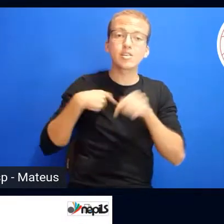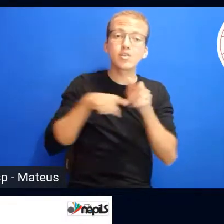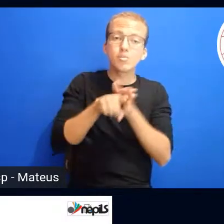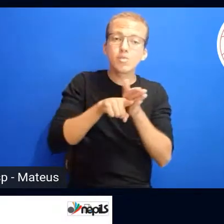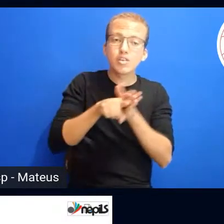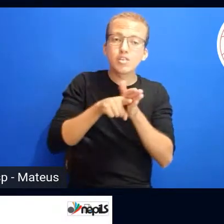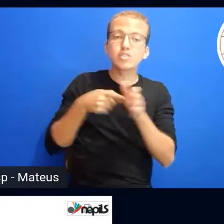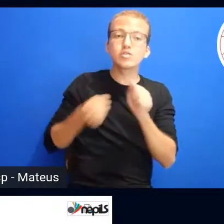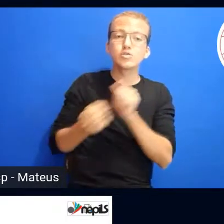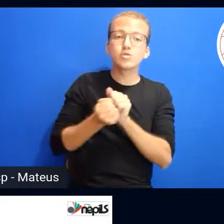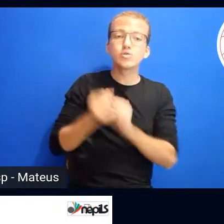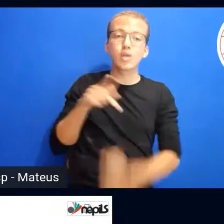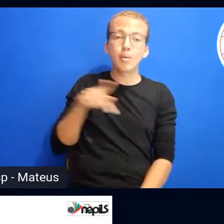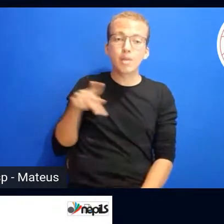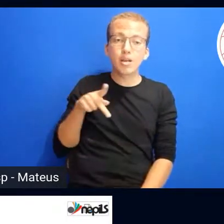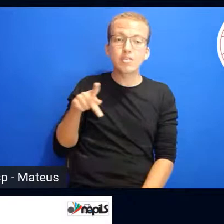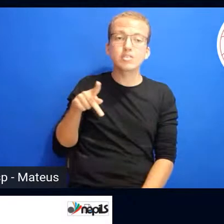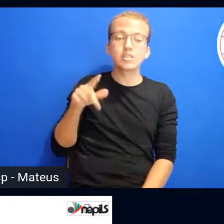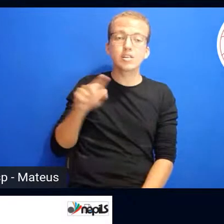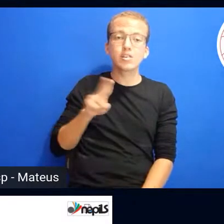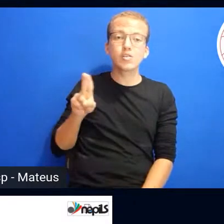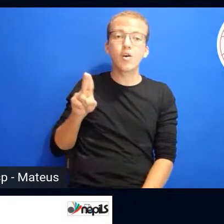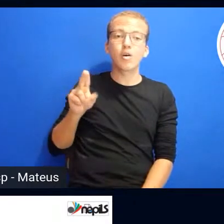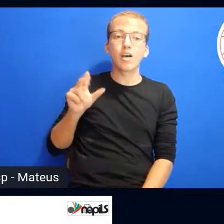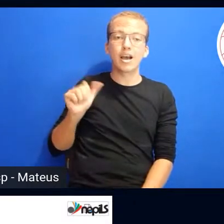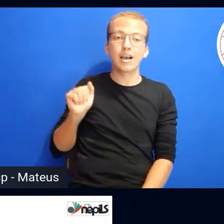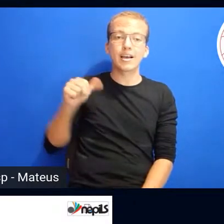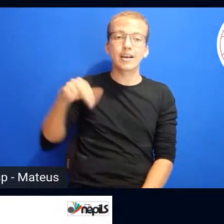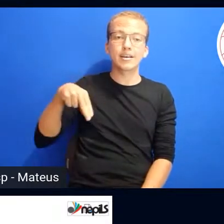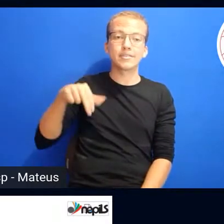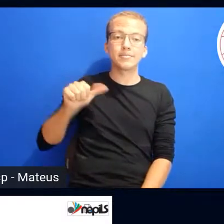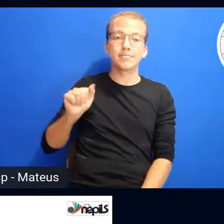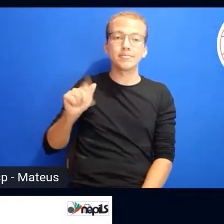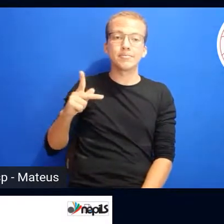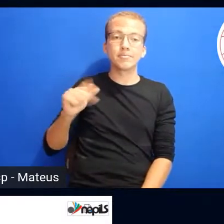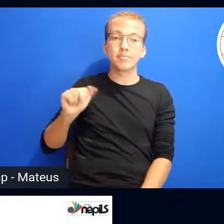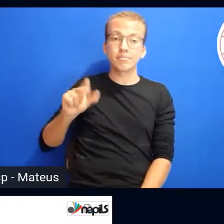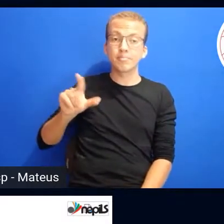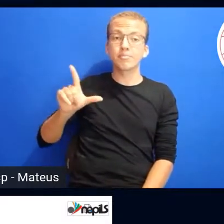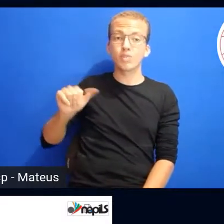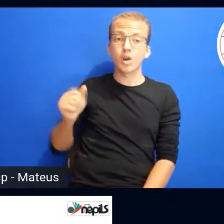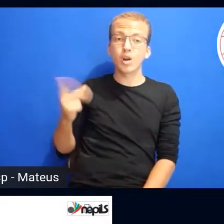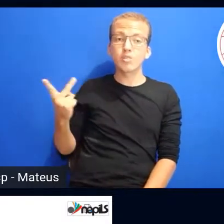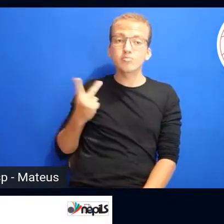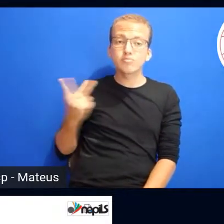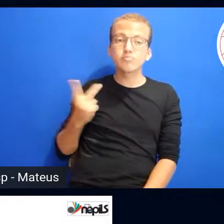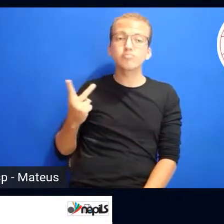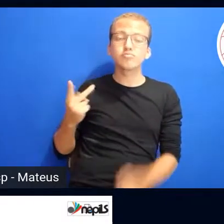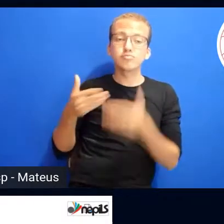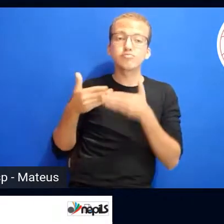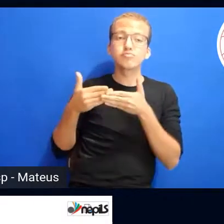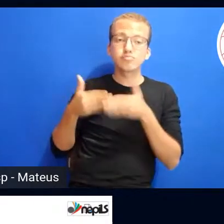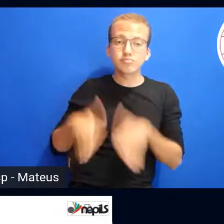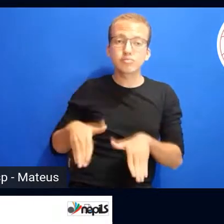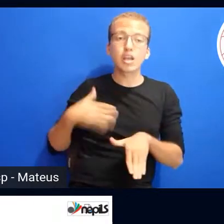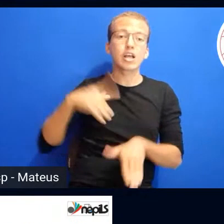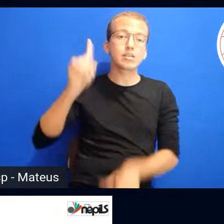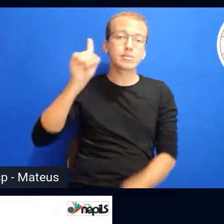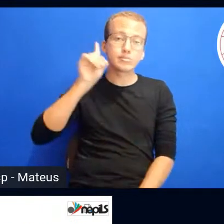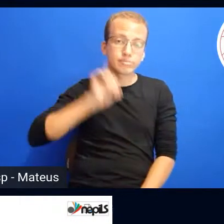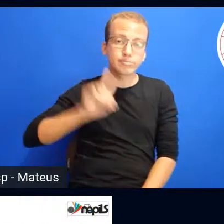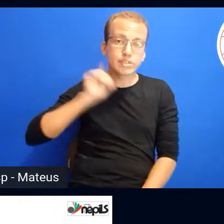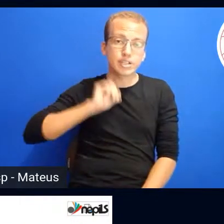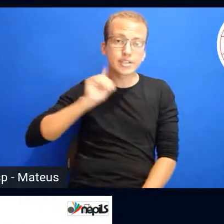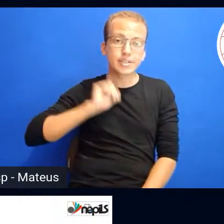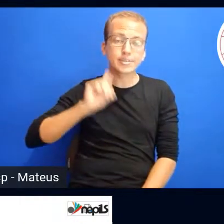Ana Paula. A professora Ana Paula, tanto ela quanto eu, eh, somos mineiros do sul de Minas Gerais. Eh,